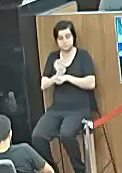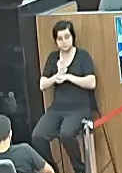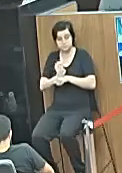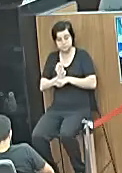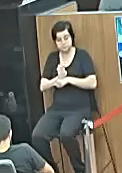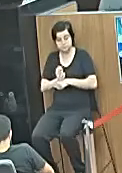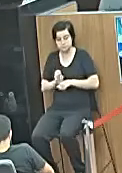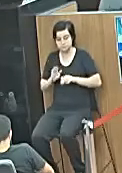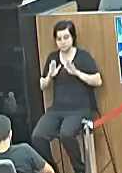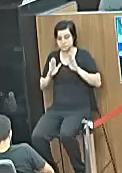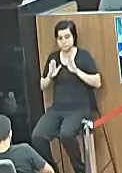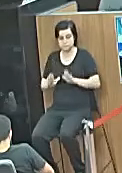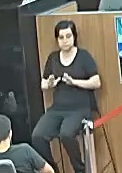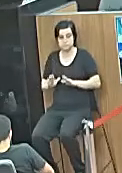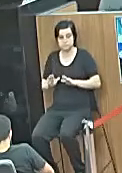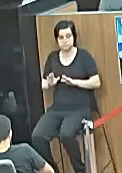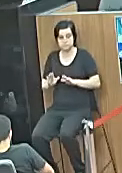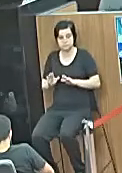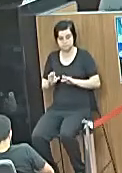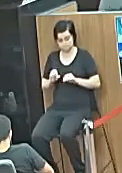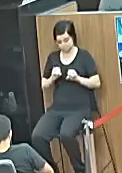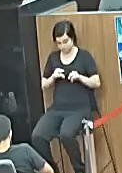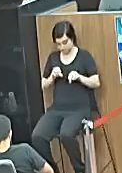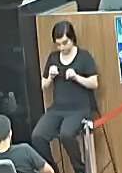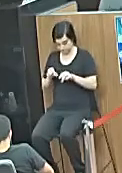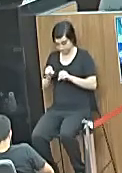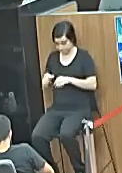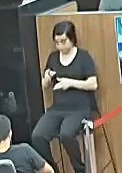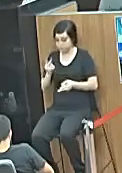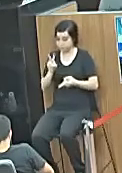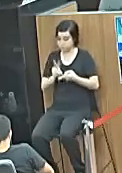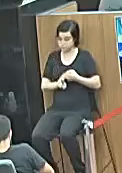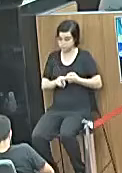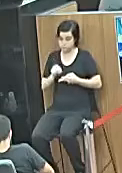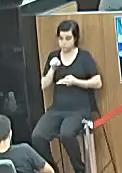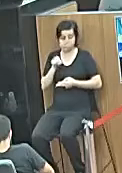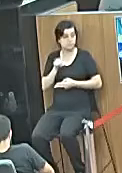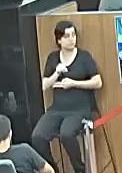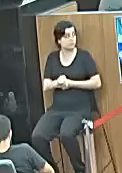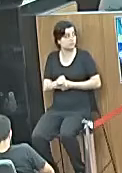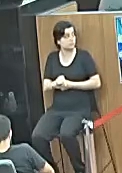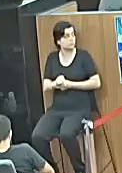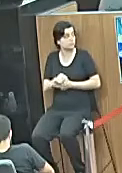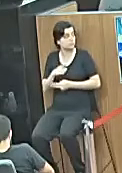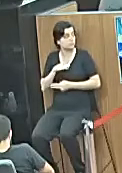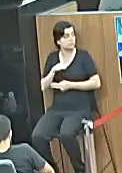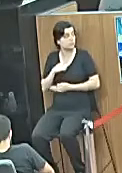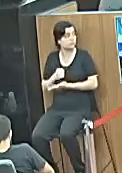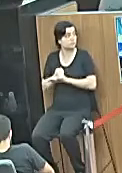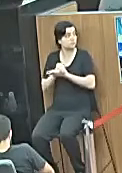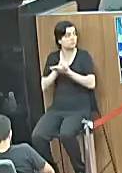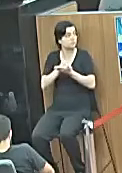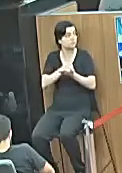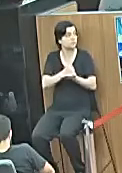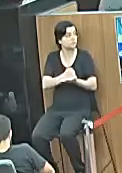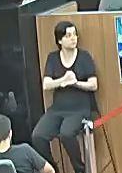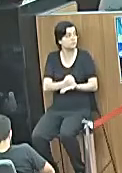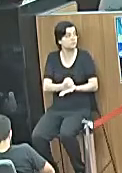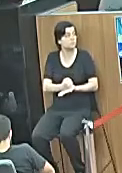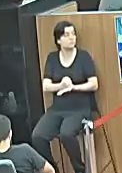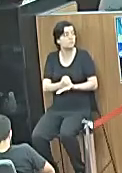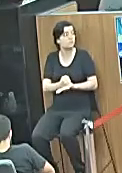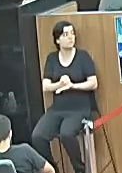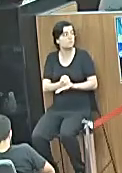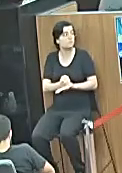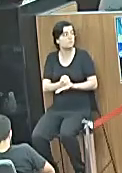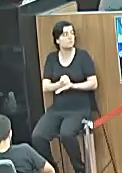as medidas socioeducativas em meio aberto liberdade assistida e prestação serviço à comunidade são de atribuição a execução delas de